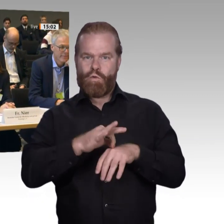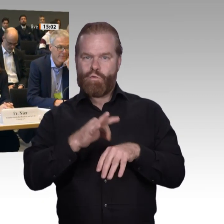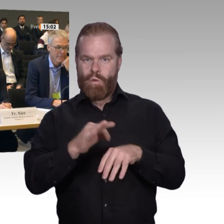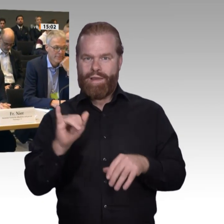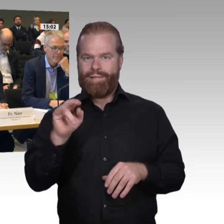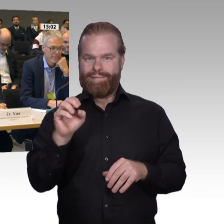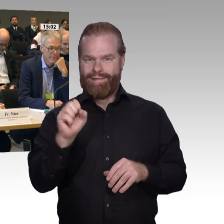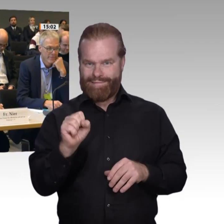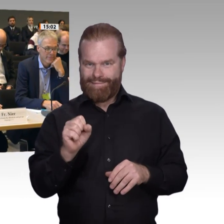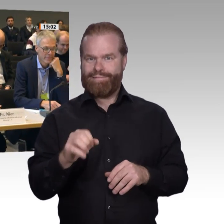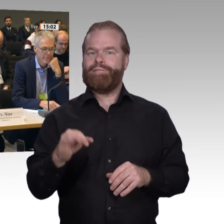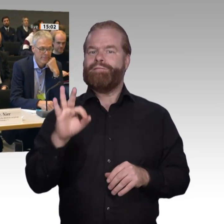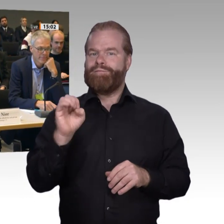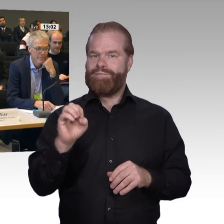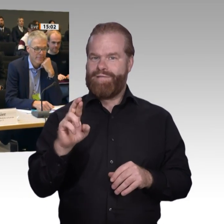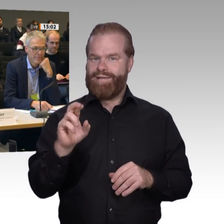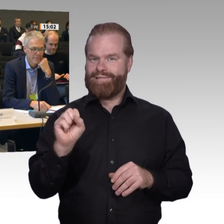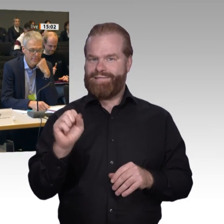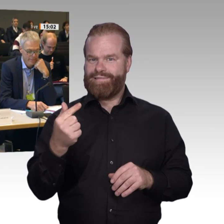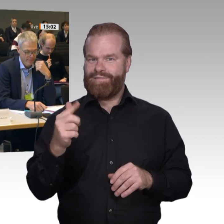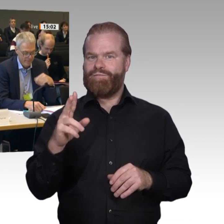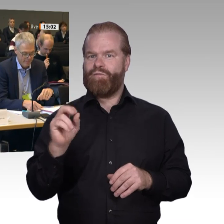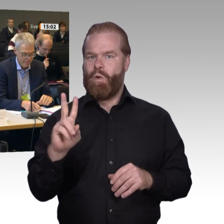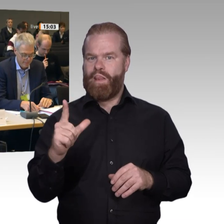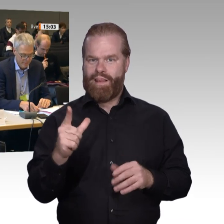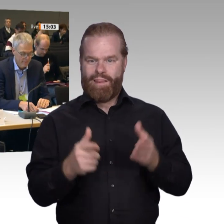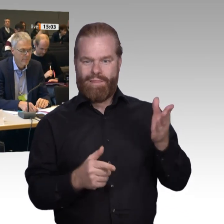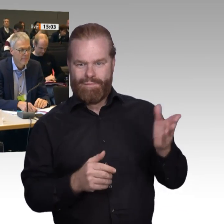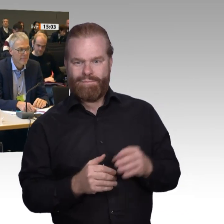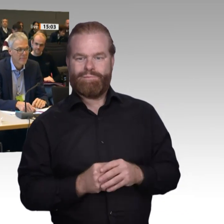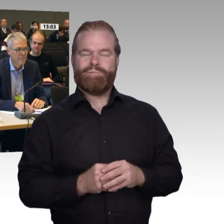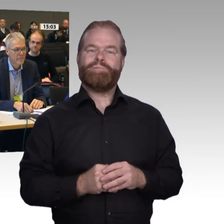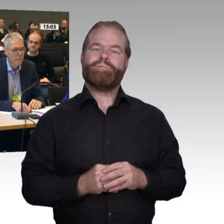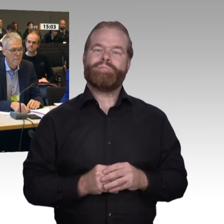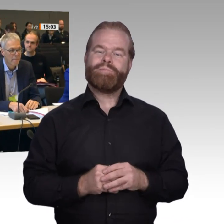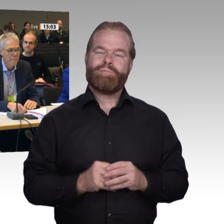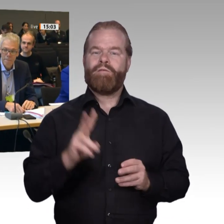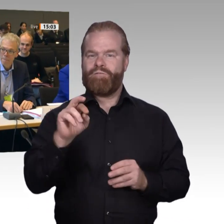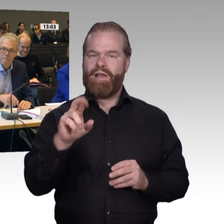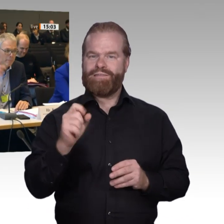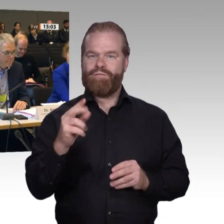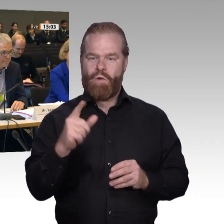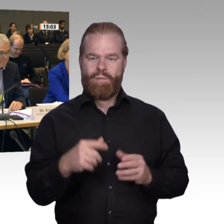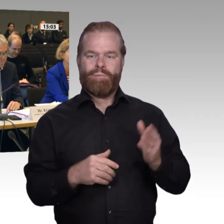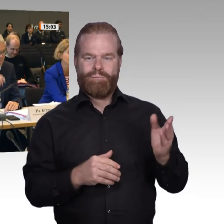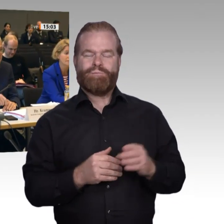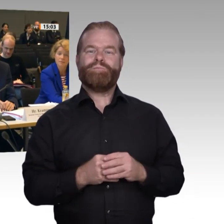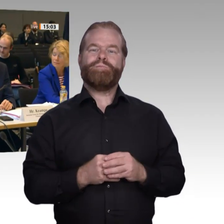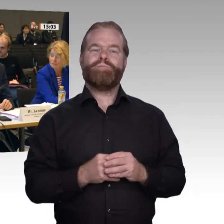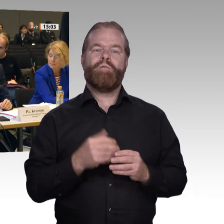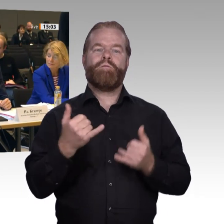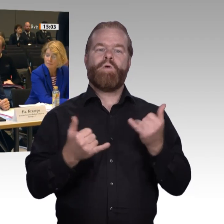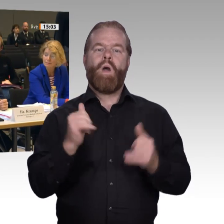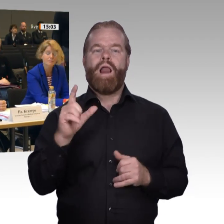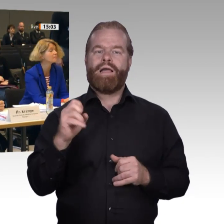für öffentliche und private Fürsorge e.V. Frau Alexandra Nier und Herrn Andreas Krampe. Jawohl,